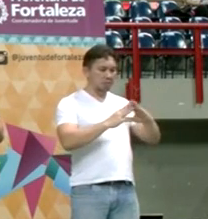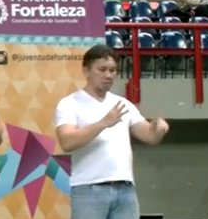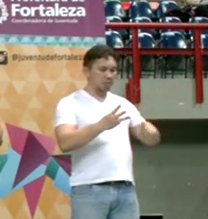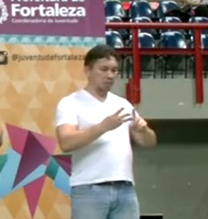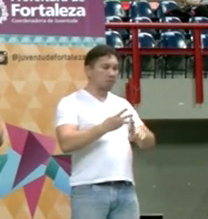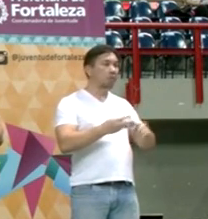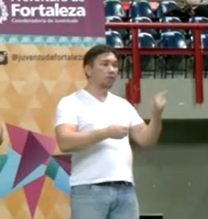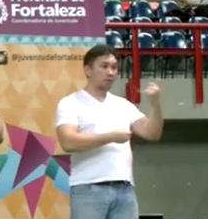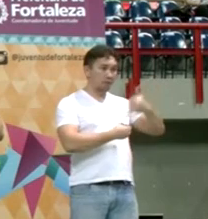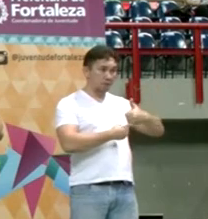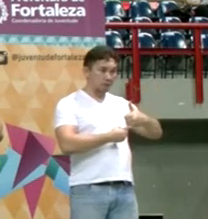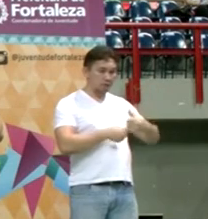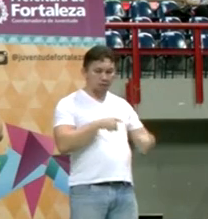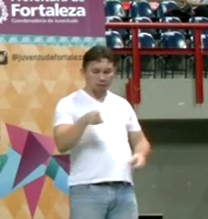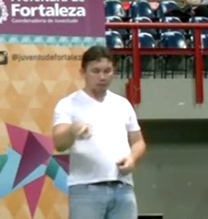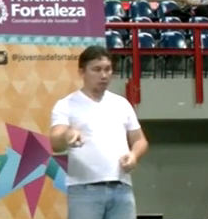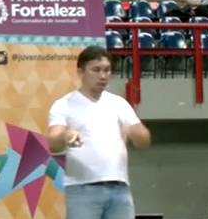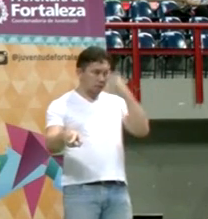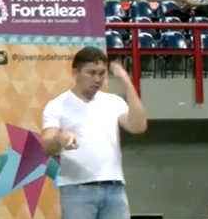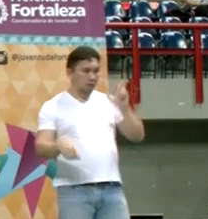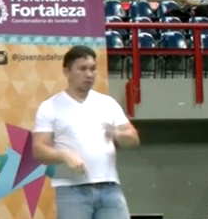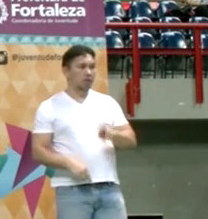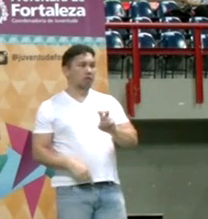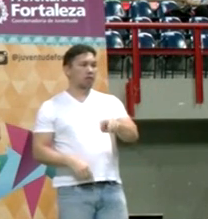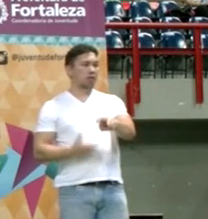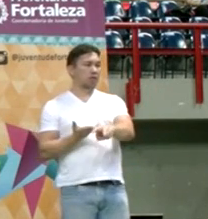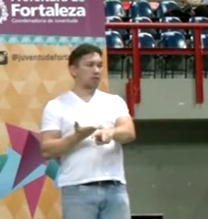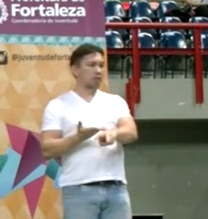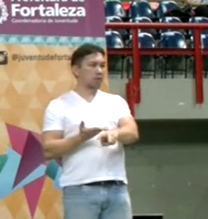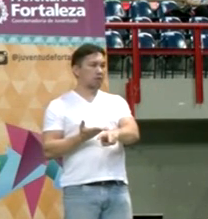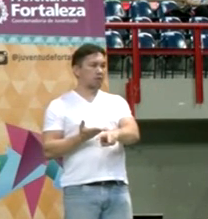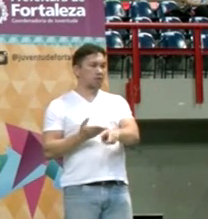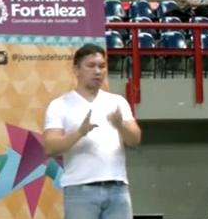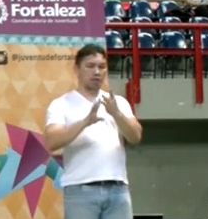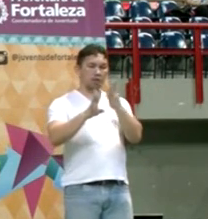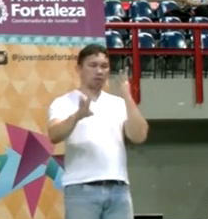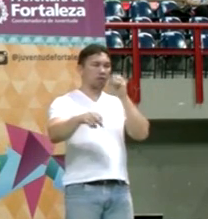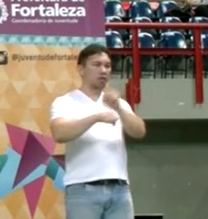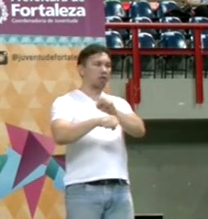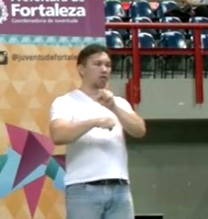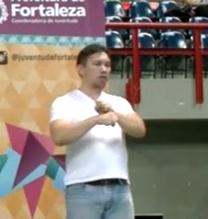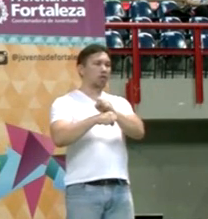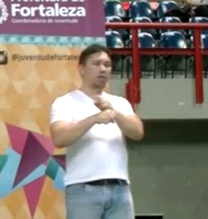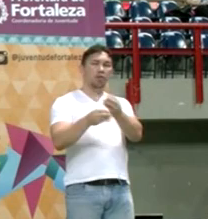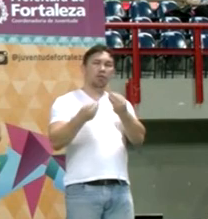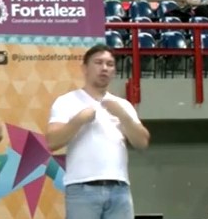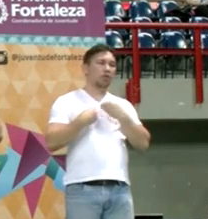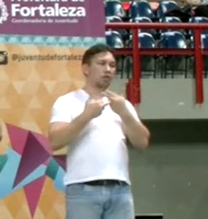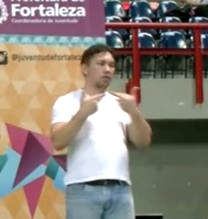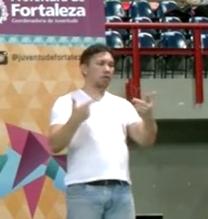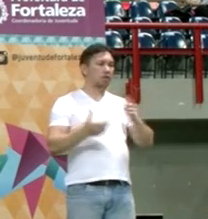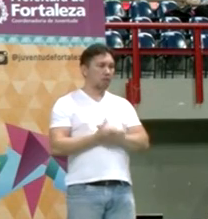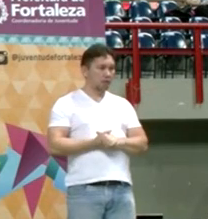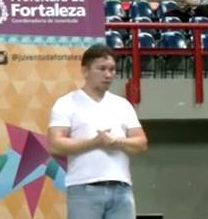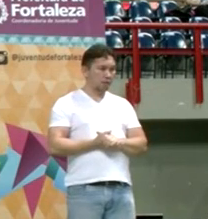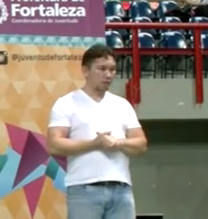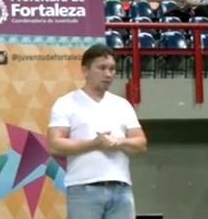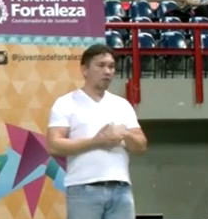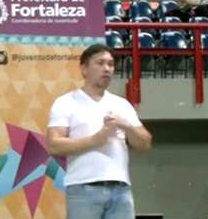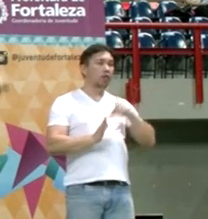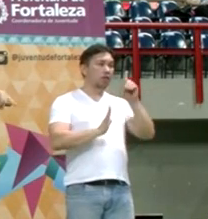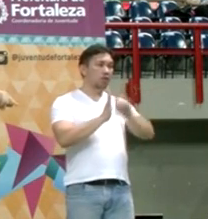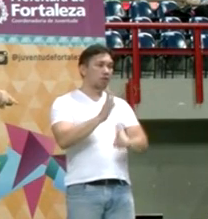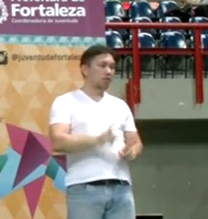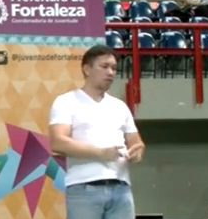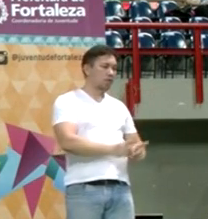casa, gasolina, enquanto a população andava a pé. E ficava na fila esperando pelas coisas. Tinha gente que tinha direito